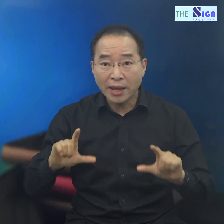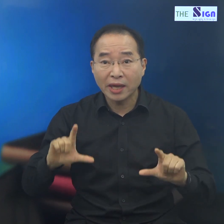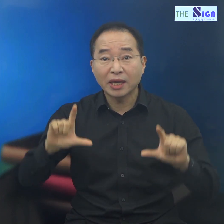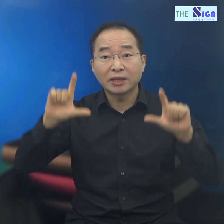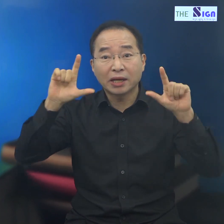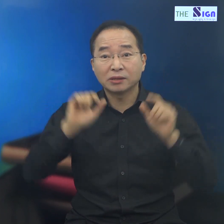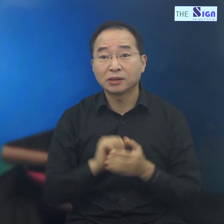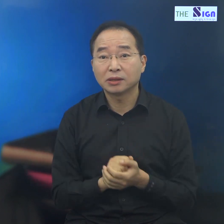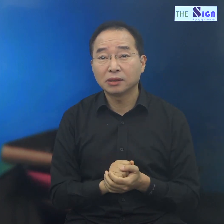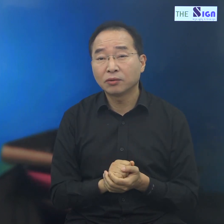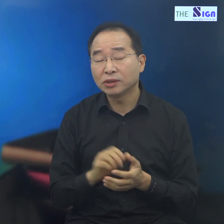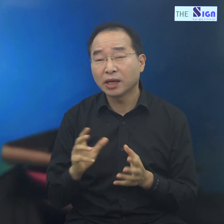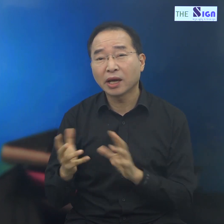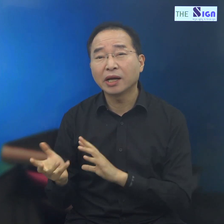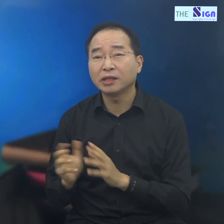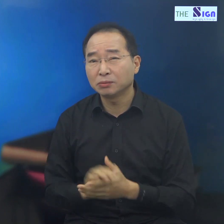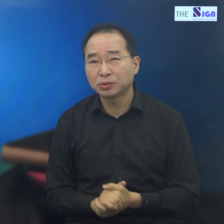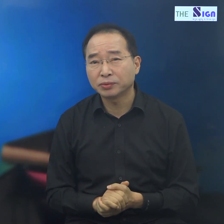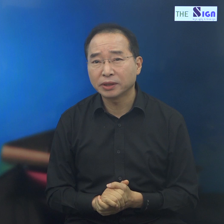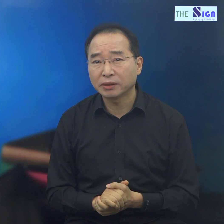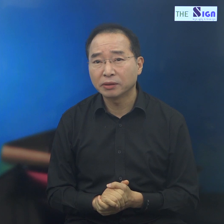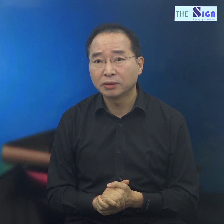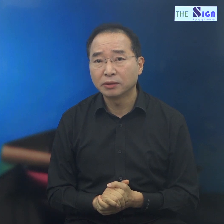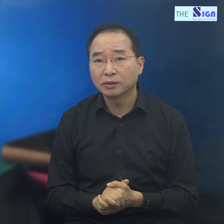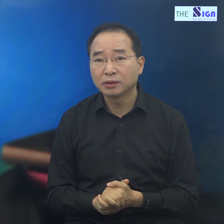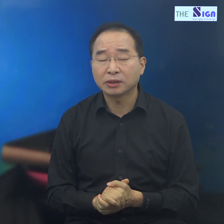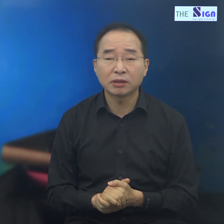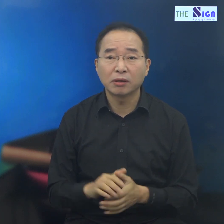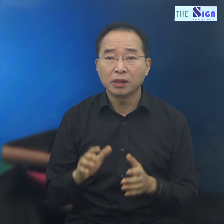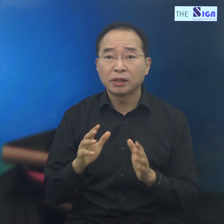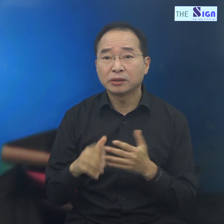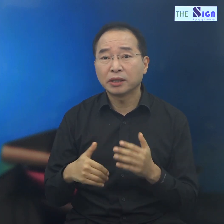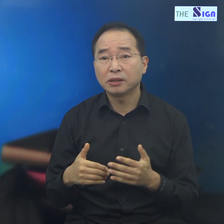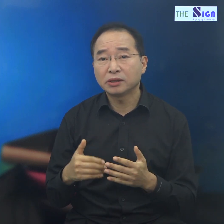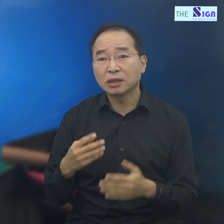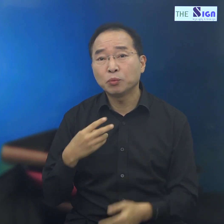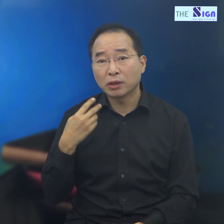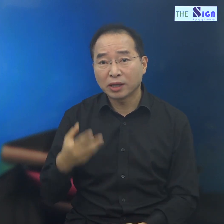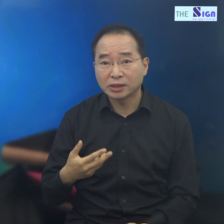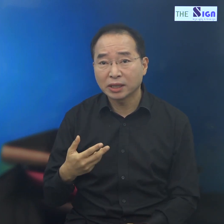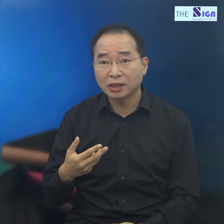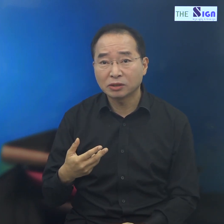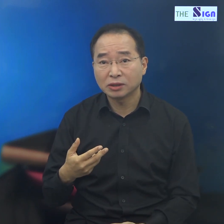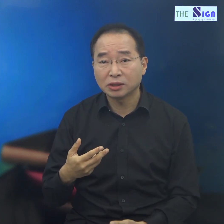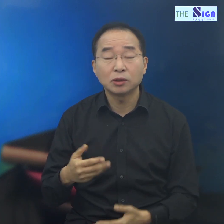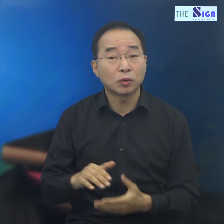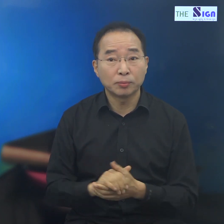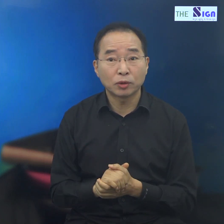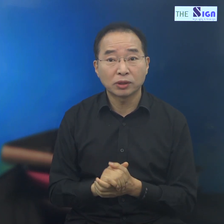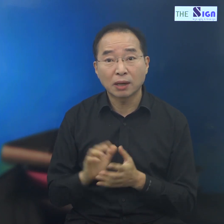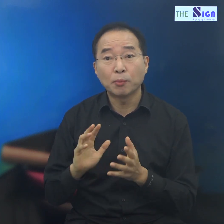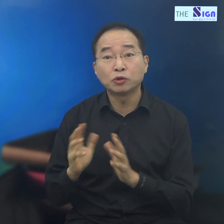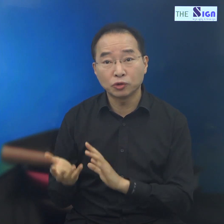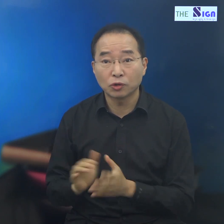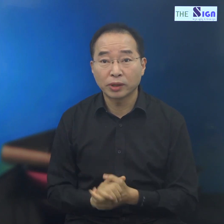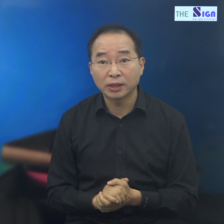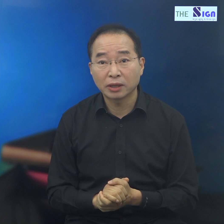올해의 날인지 굉장히 헷갈리는 부분이에요. 그래서 그때는 이제 입모양을 같이 한다든지 이런 표현을 약간 보충적으로 해야